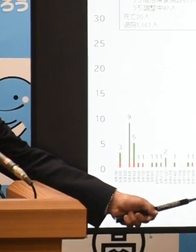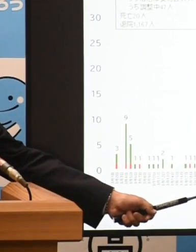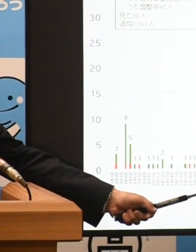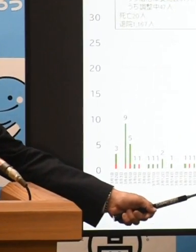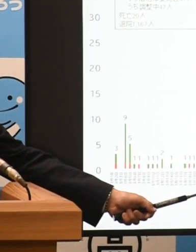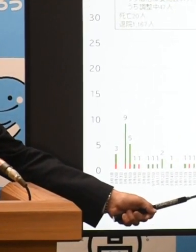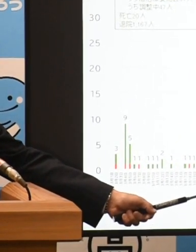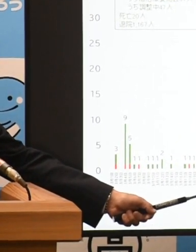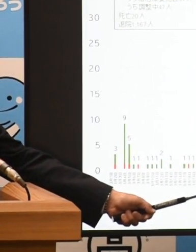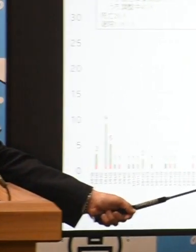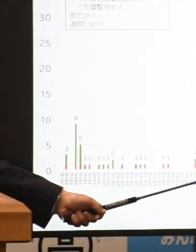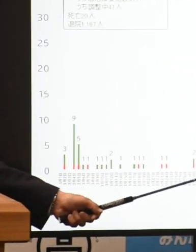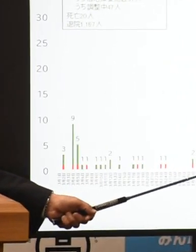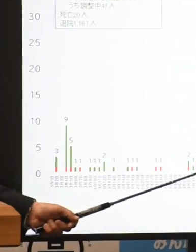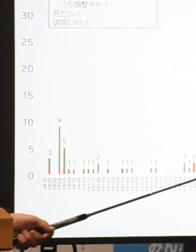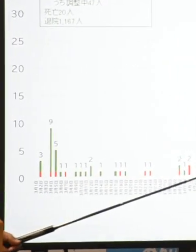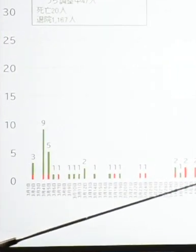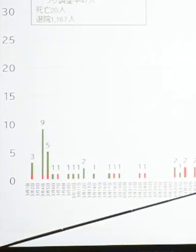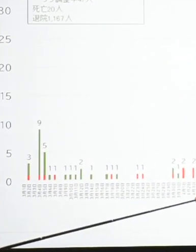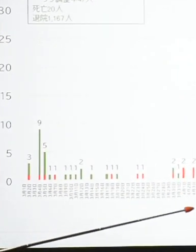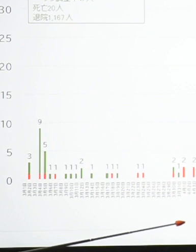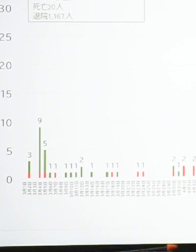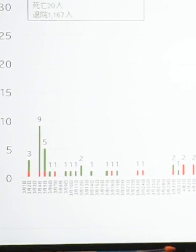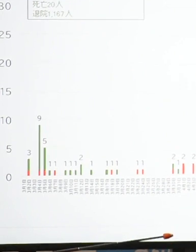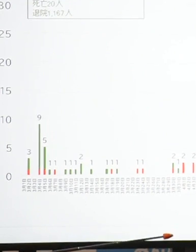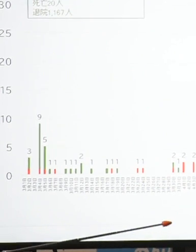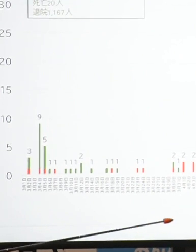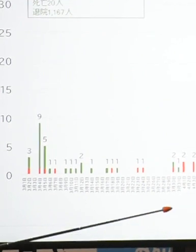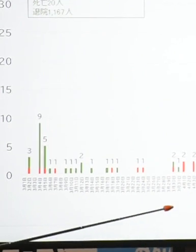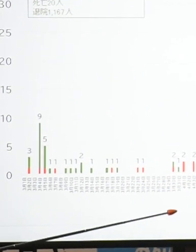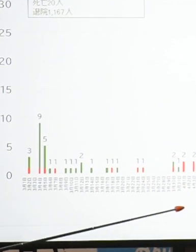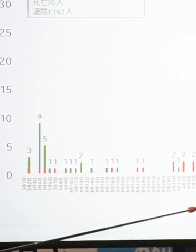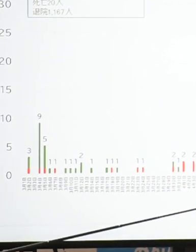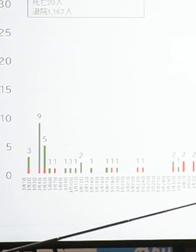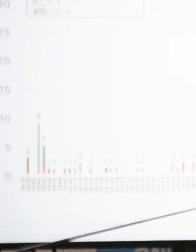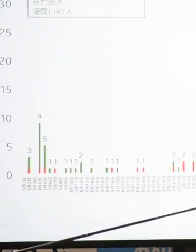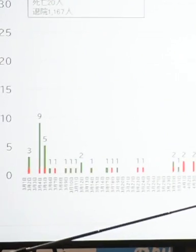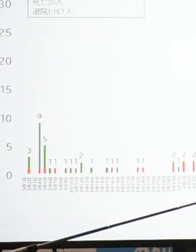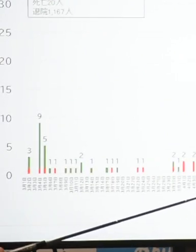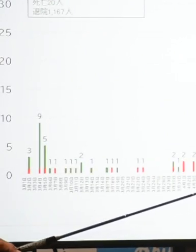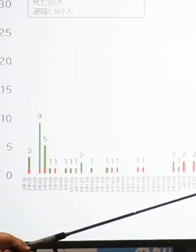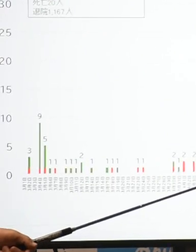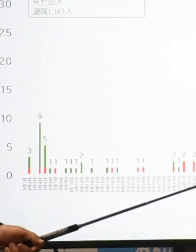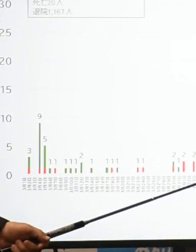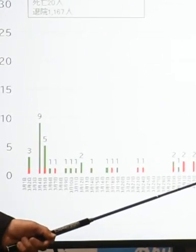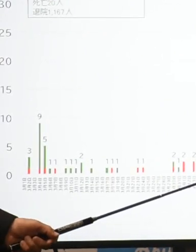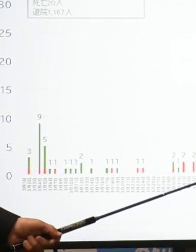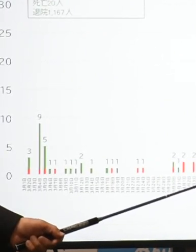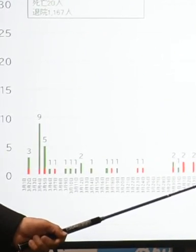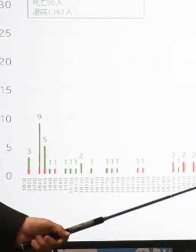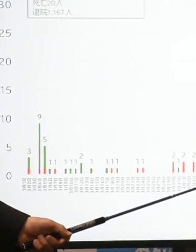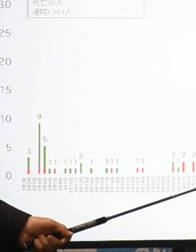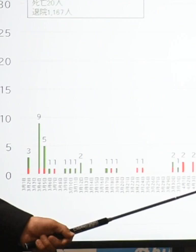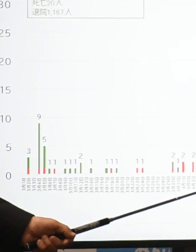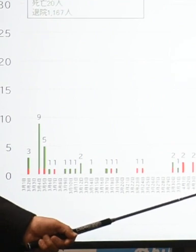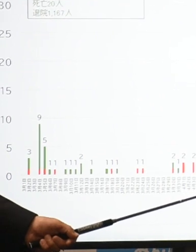ました。この間は例えば女子高校バレー部のクラスターですとか、スポーツ教室の市中の